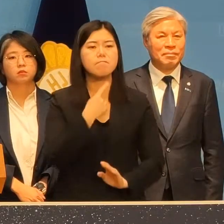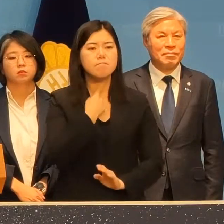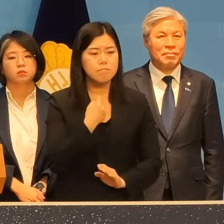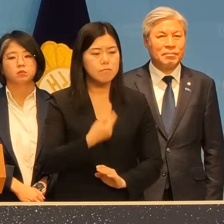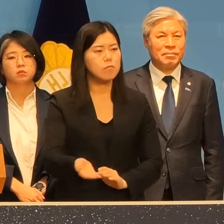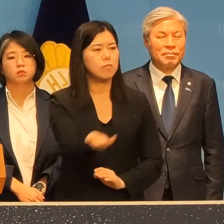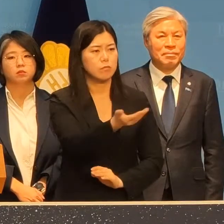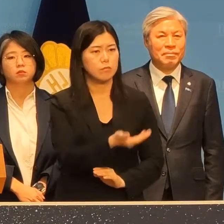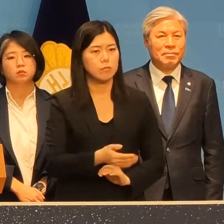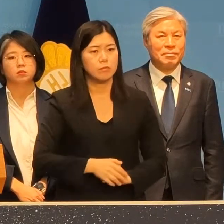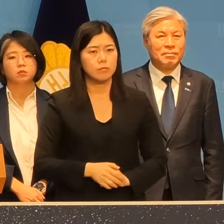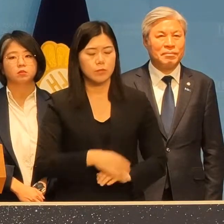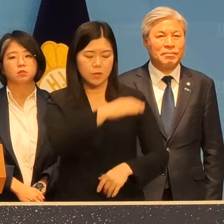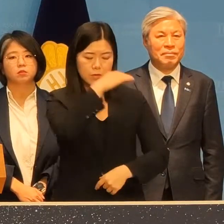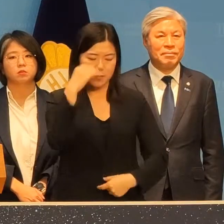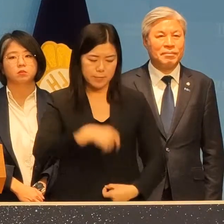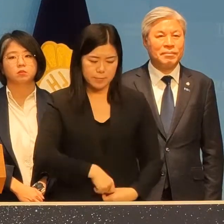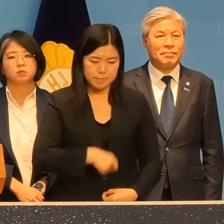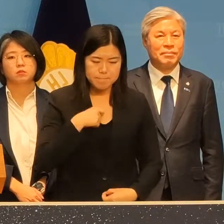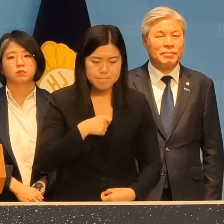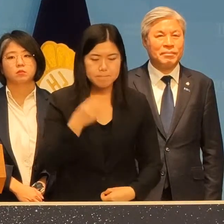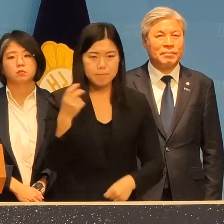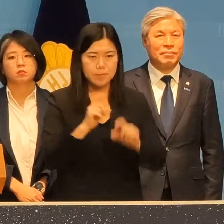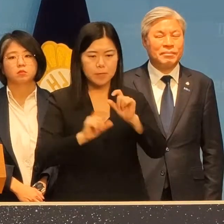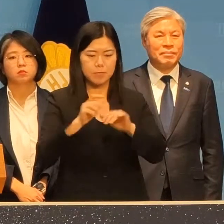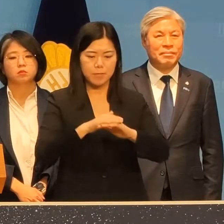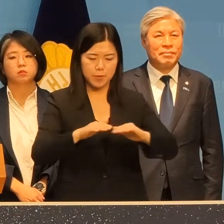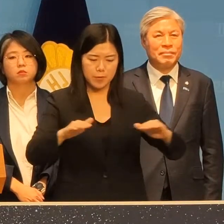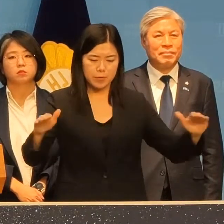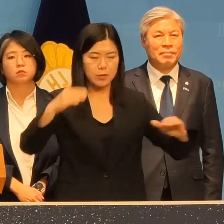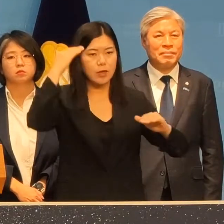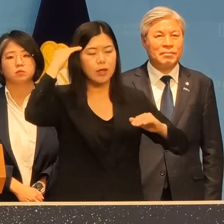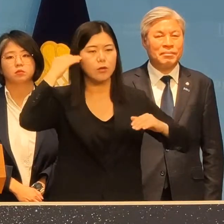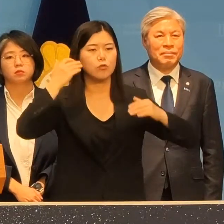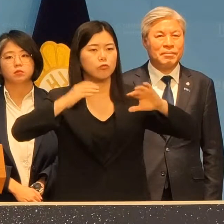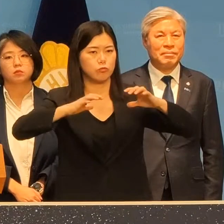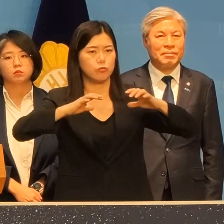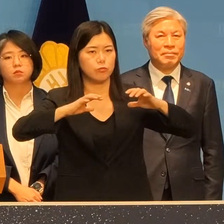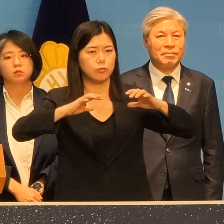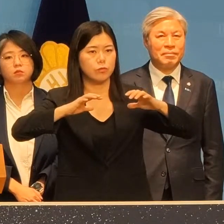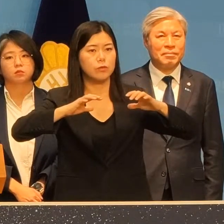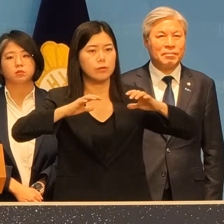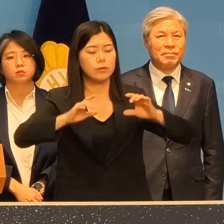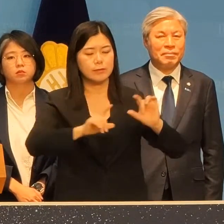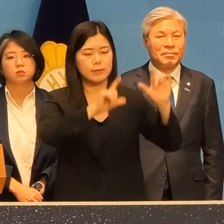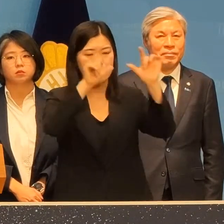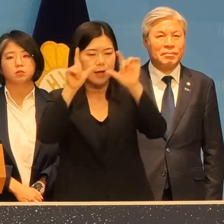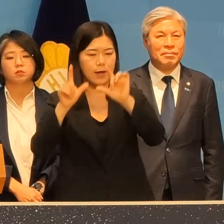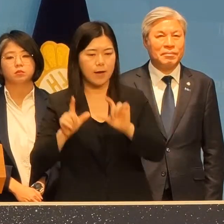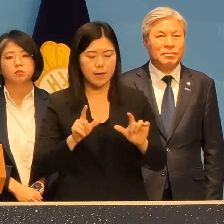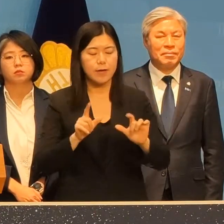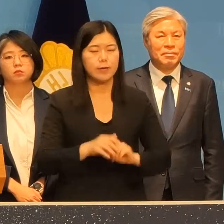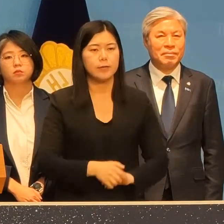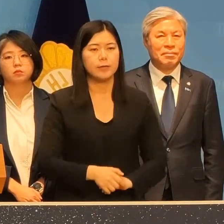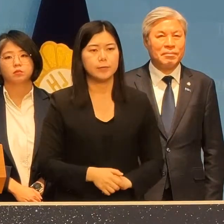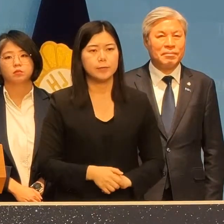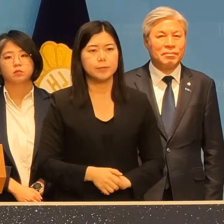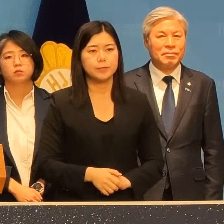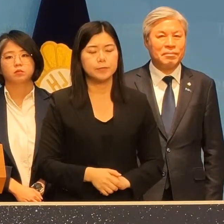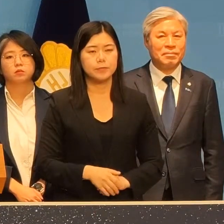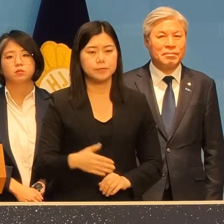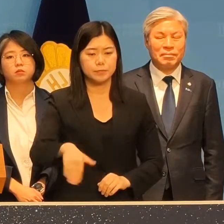우리는 정의롭고 더욱더 평등한 대한민국을 누릴 자격이 있습니다. 우리